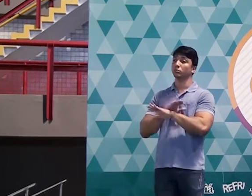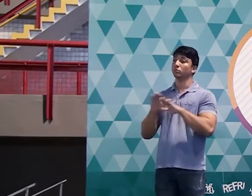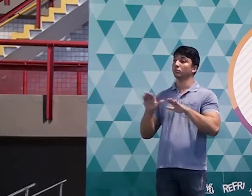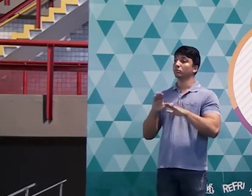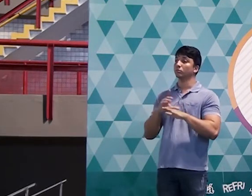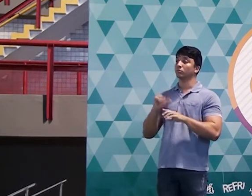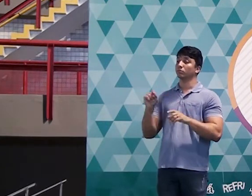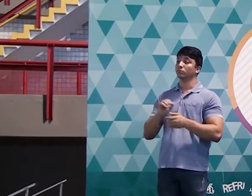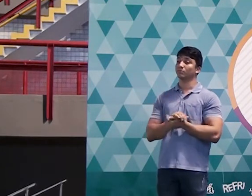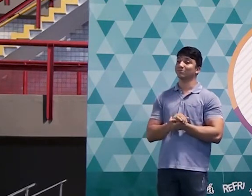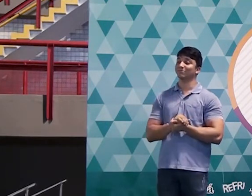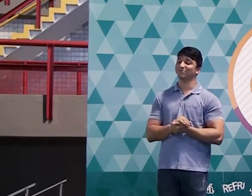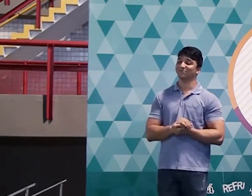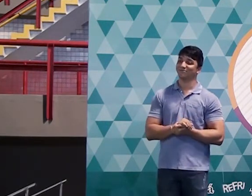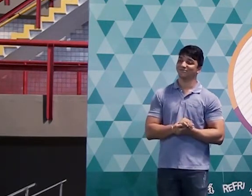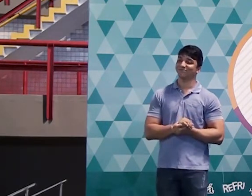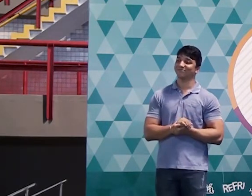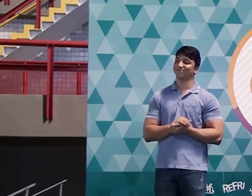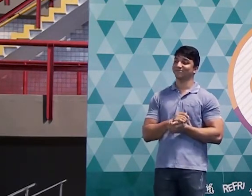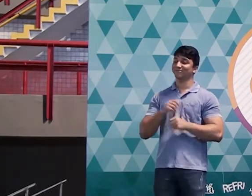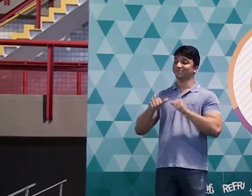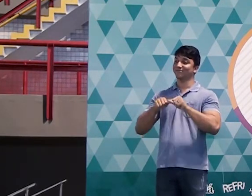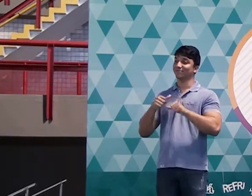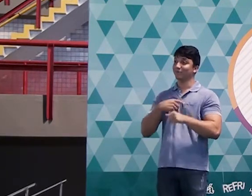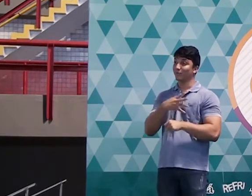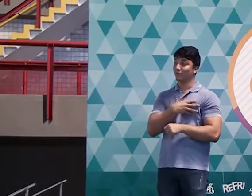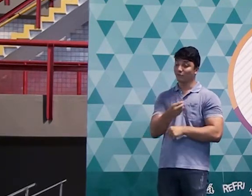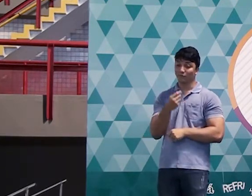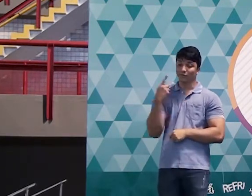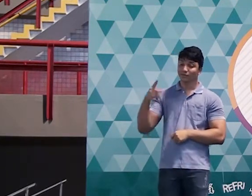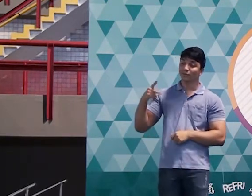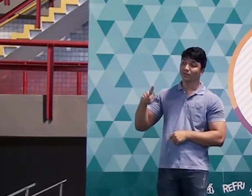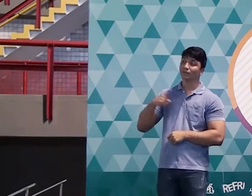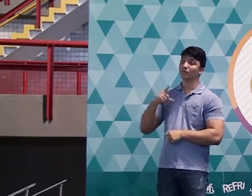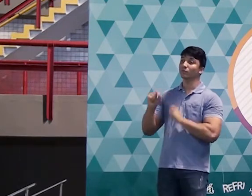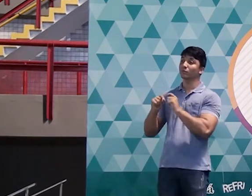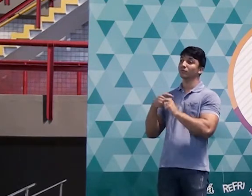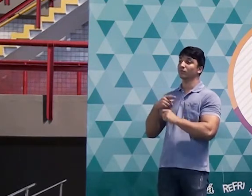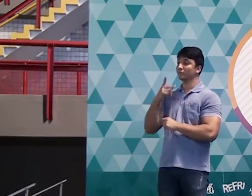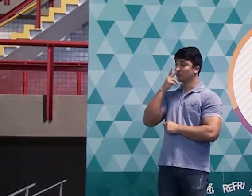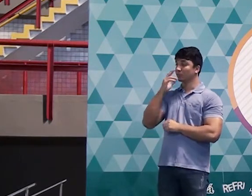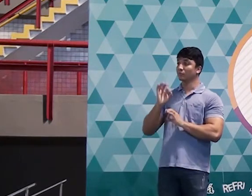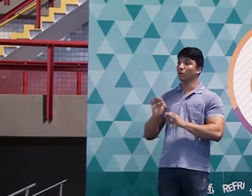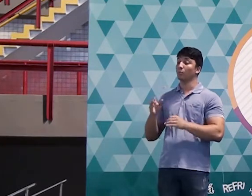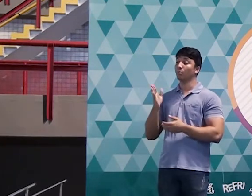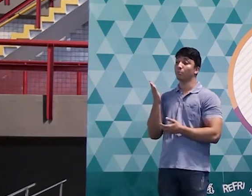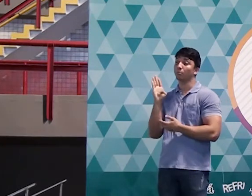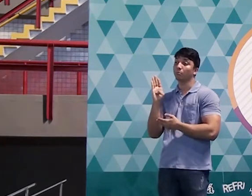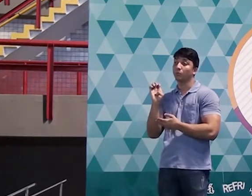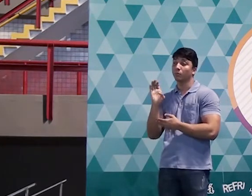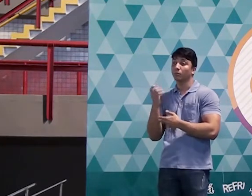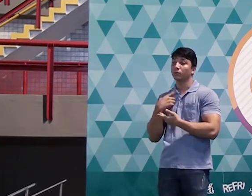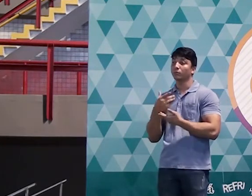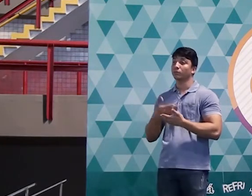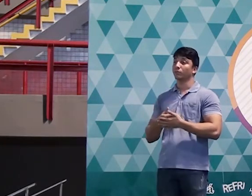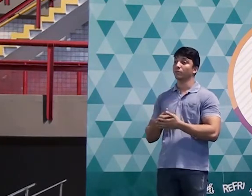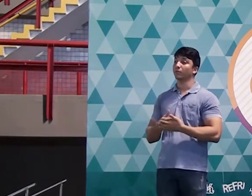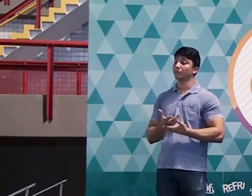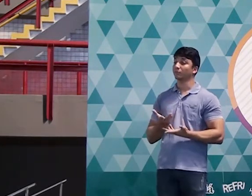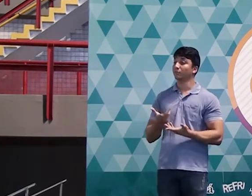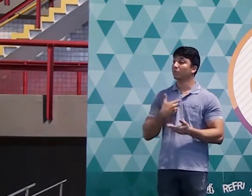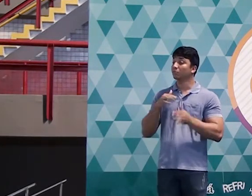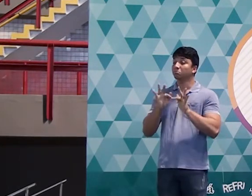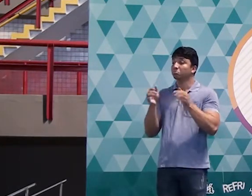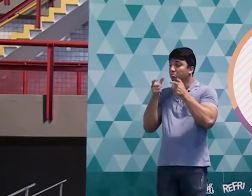partiu Gabriel. O filho de Gabriel é o quê? Nenê. É menino ou menina?